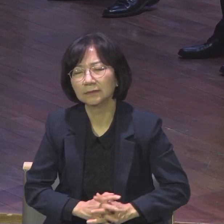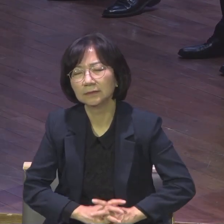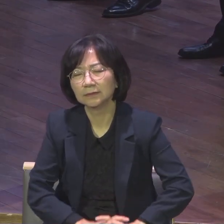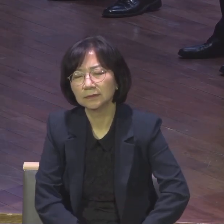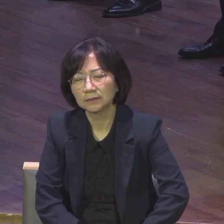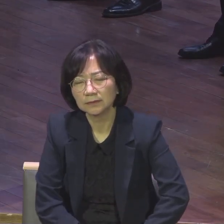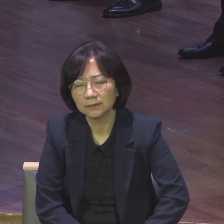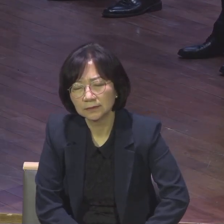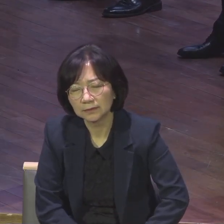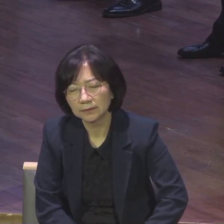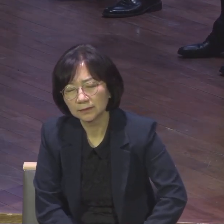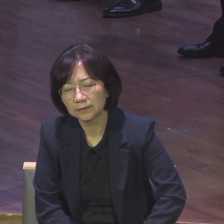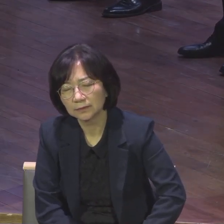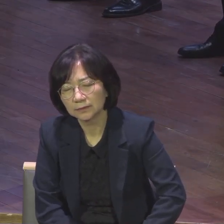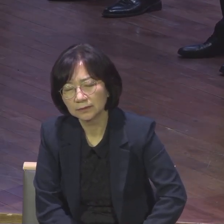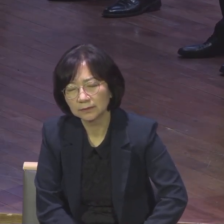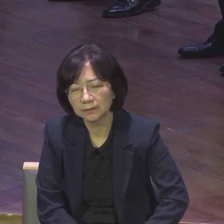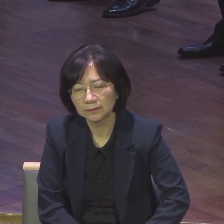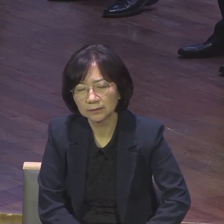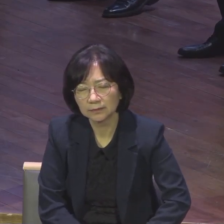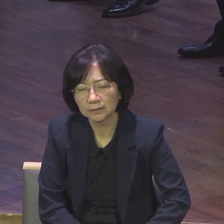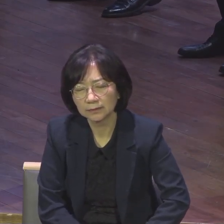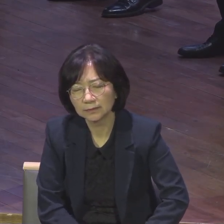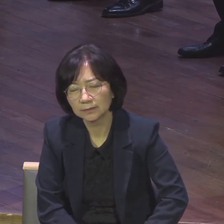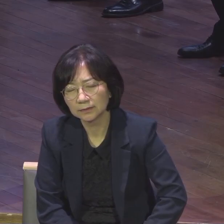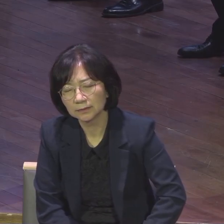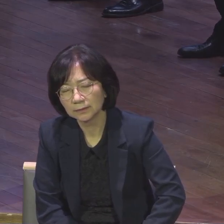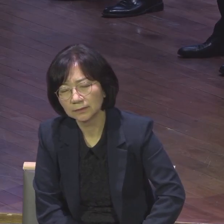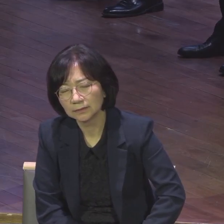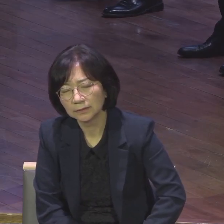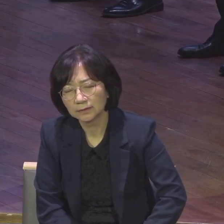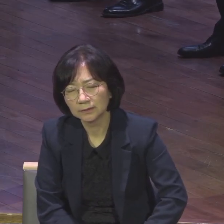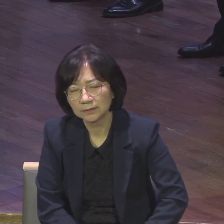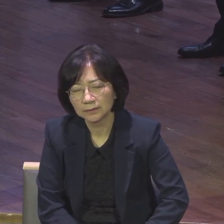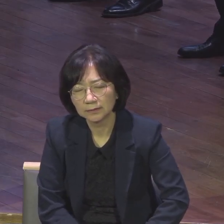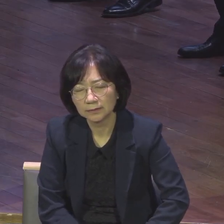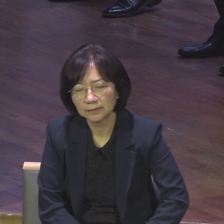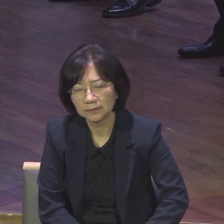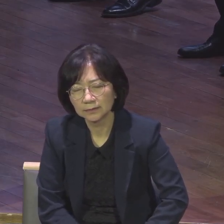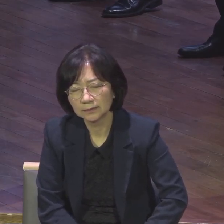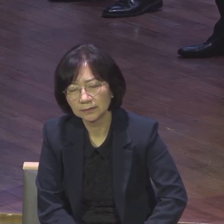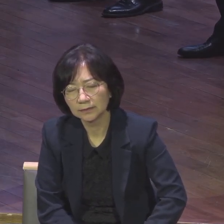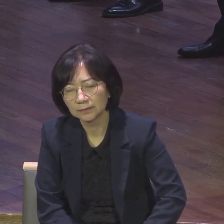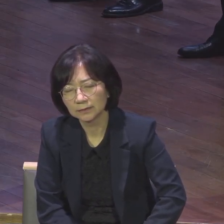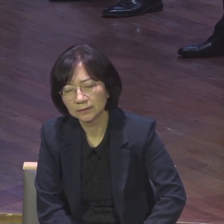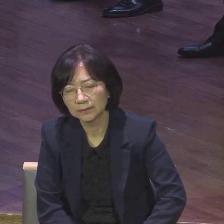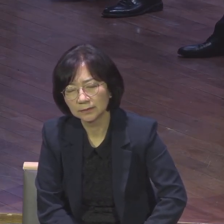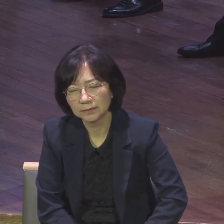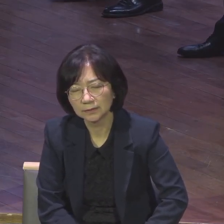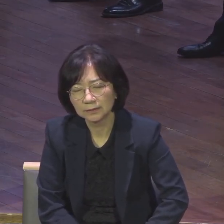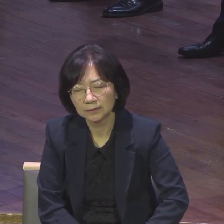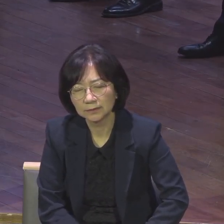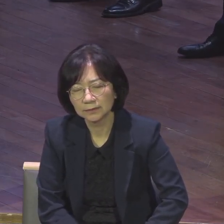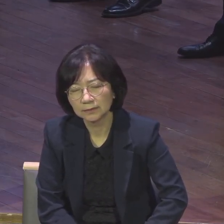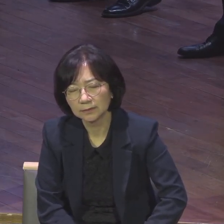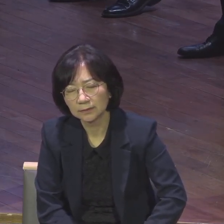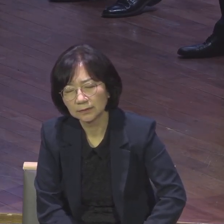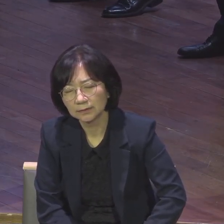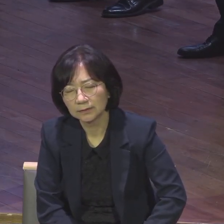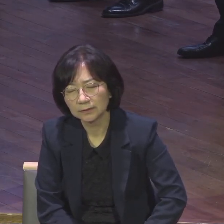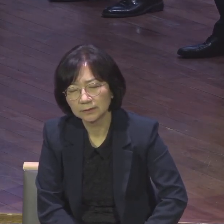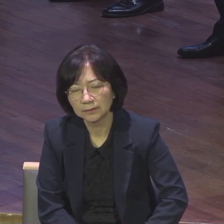가정 전국방을 복음을 전도하는 가정 그대에게 올바른 번영을 기다리는 가정으로 하나님 세워주시옵소서.